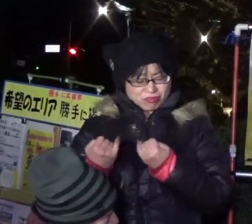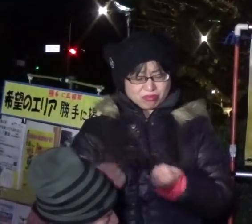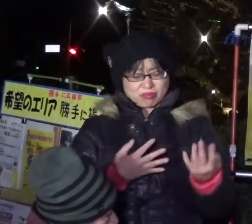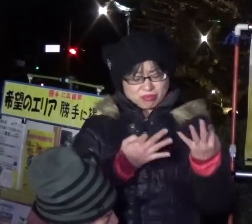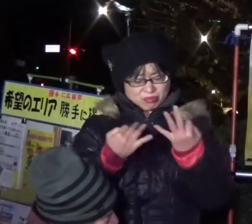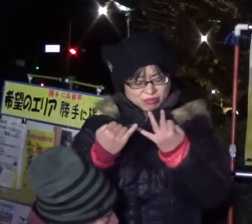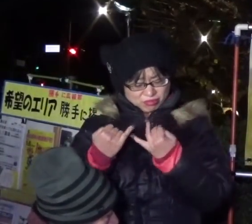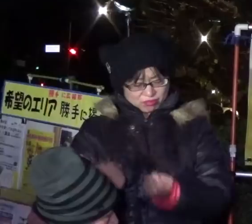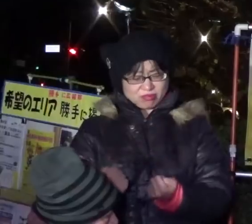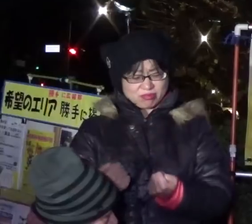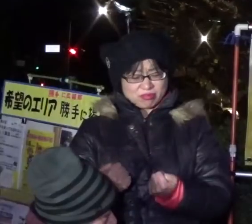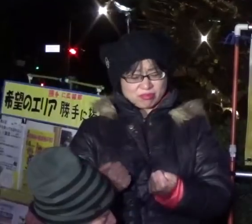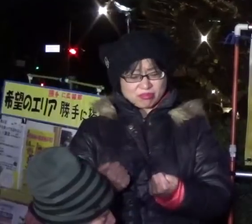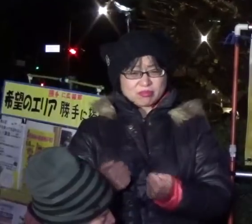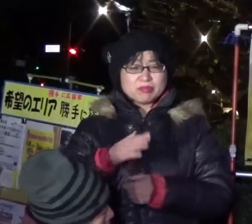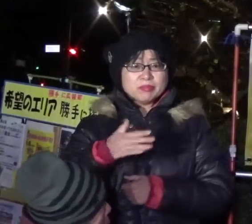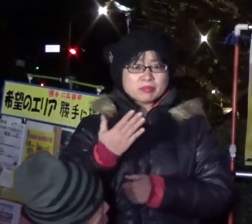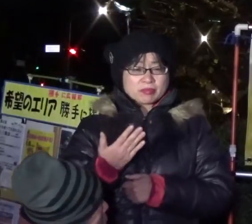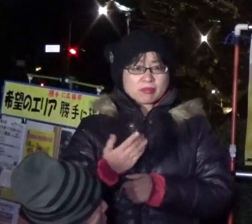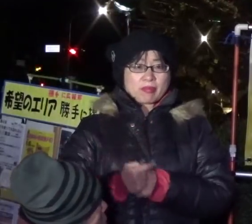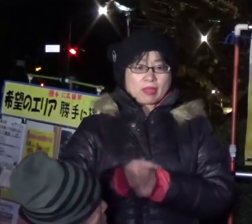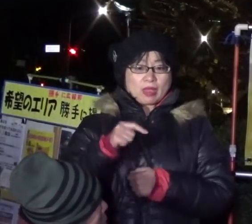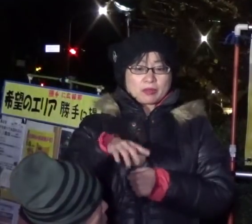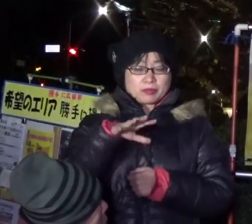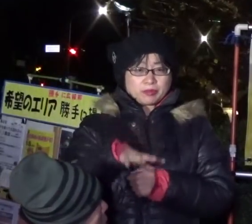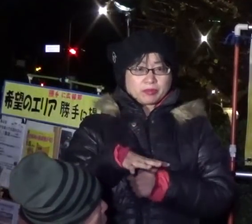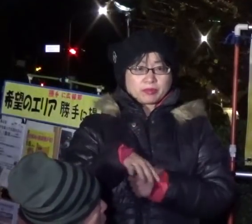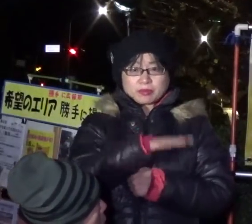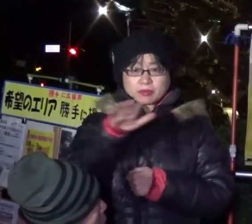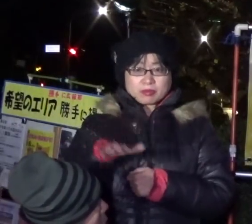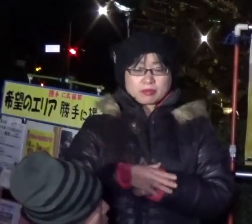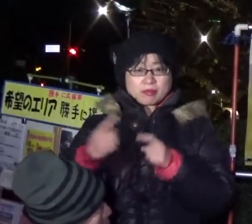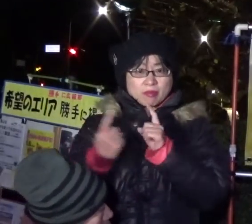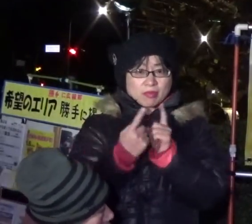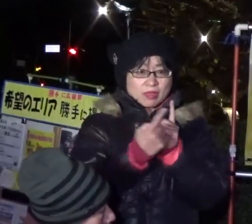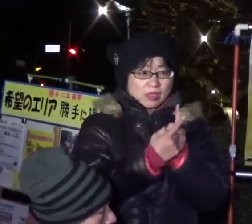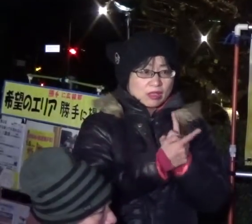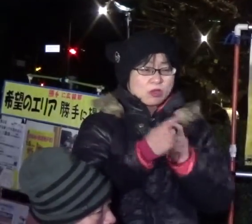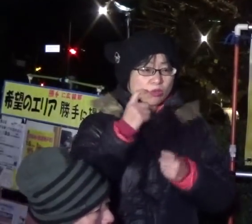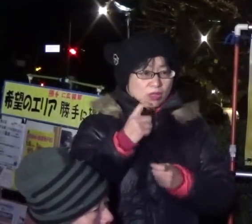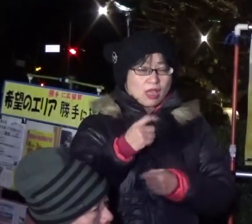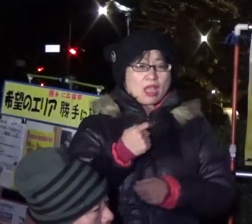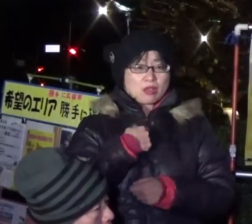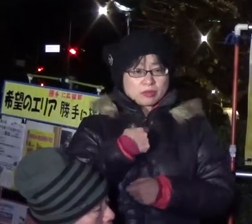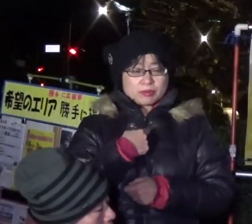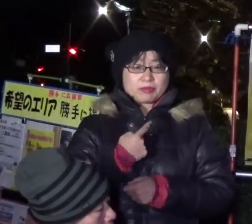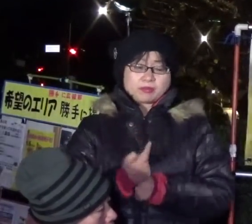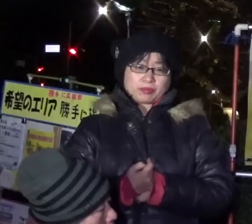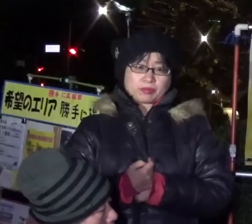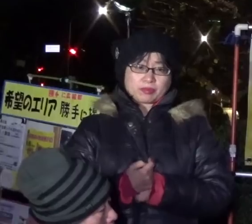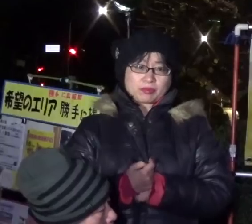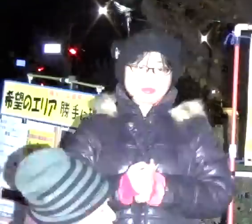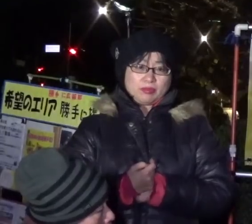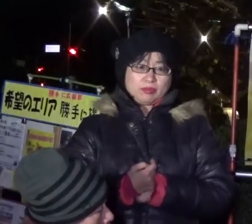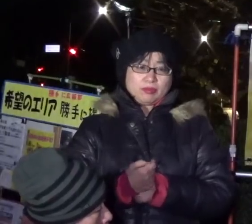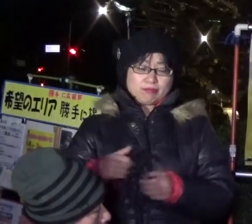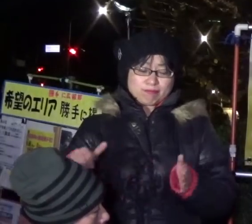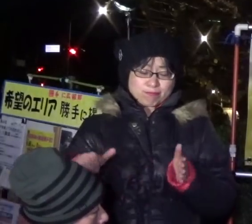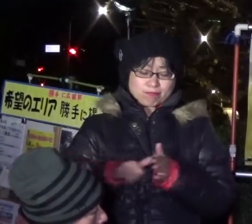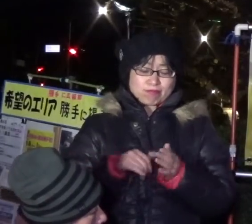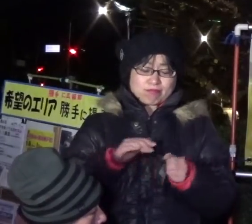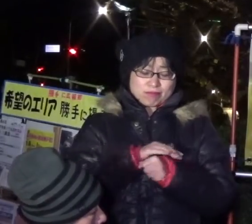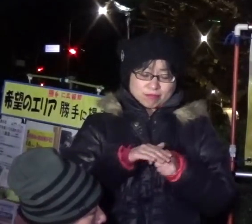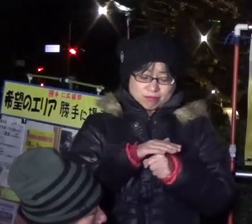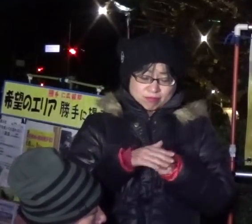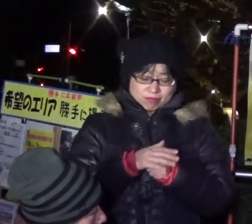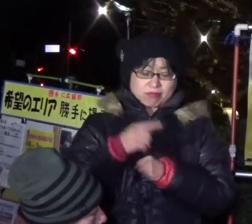いっぱいあるけど、ここで皆さんと出会えたことだけが私は本当に一生の宝